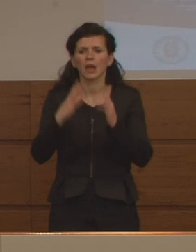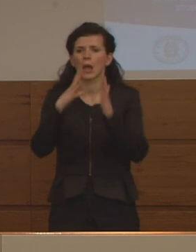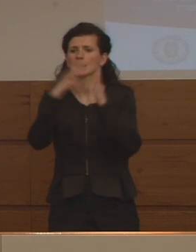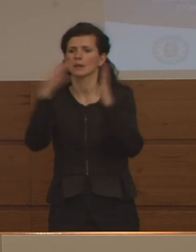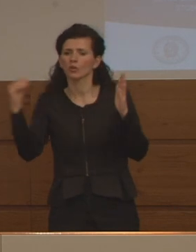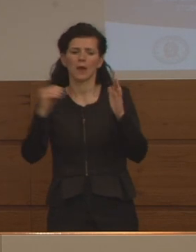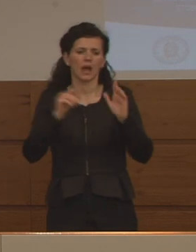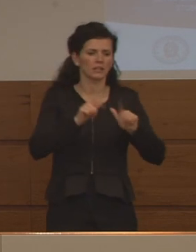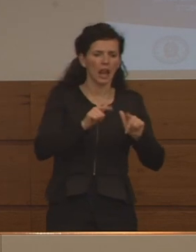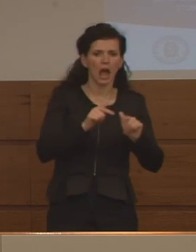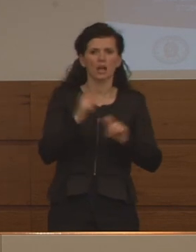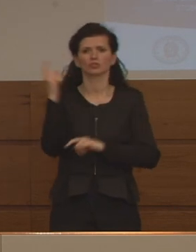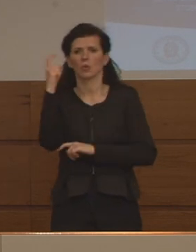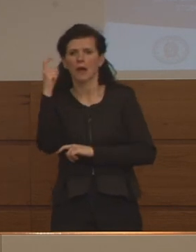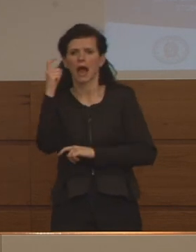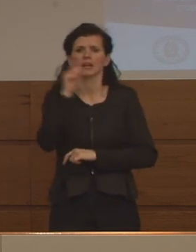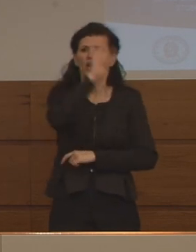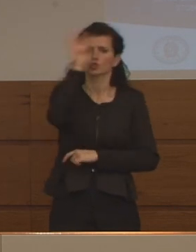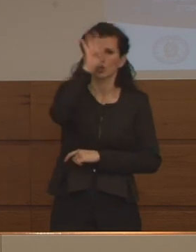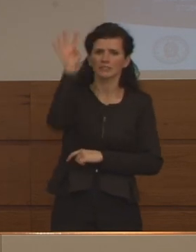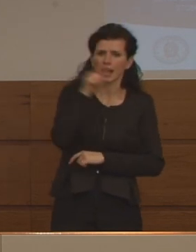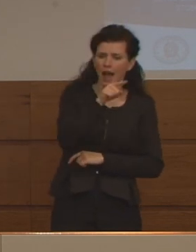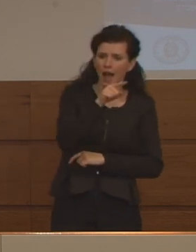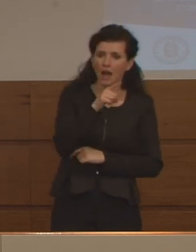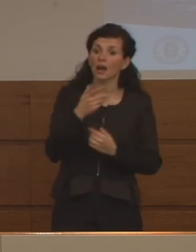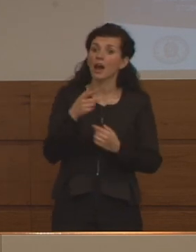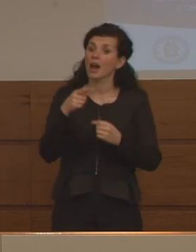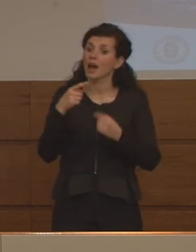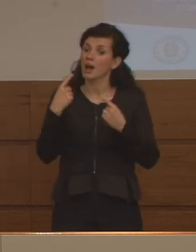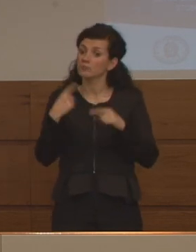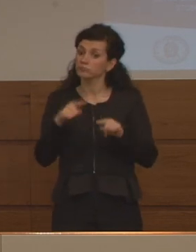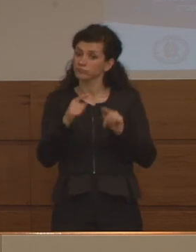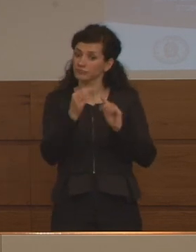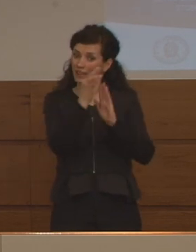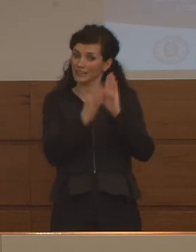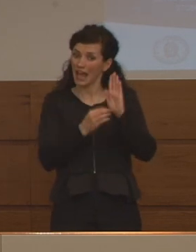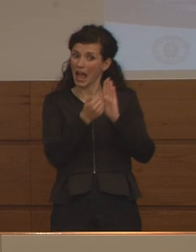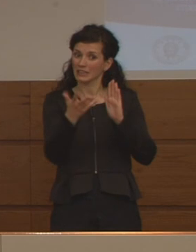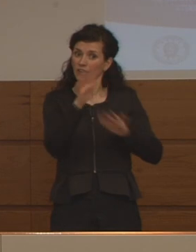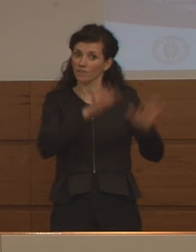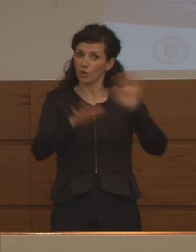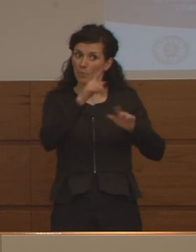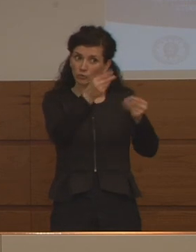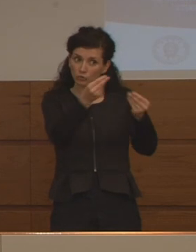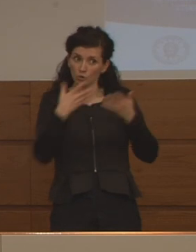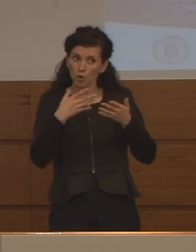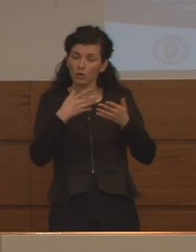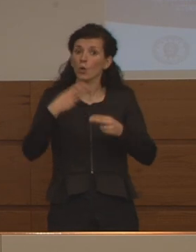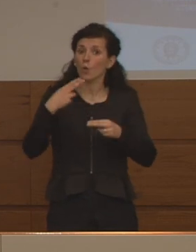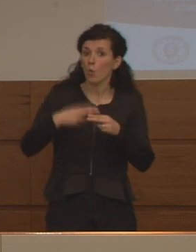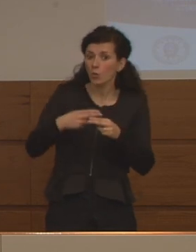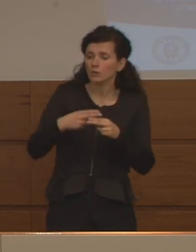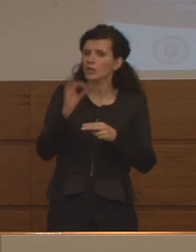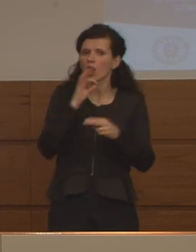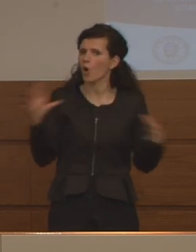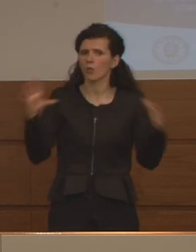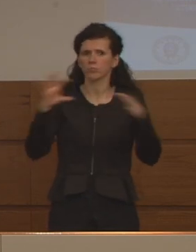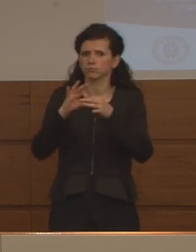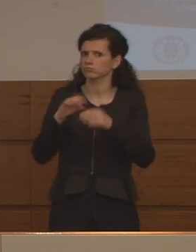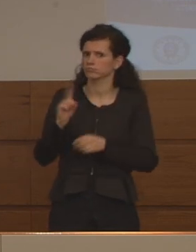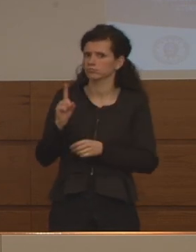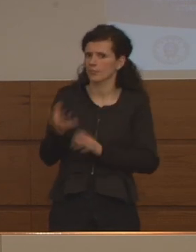lazio se ne parla delle marche e della toscana possono essere utili questi dati non sono sovrapponibili con quelli che cercherete voi